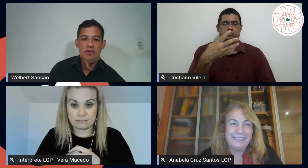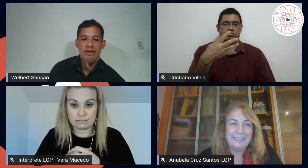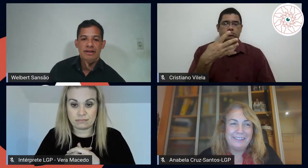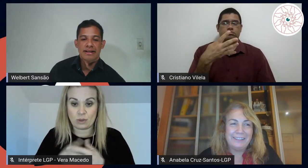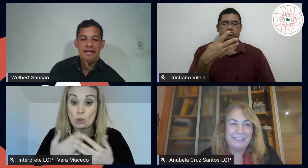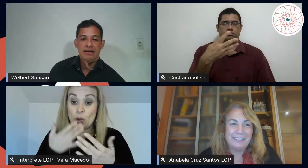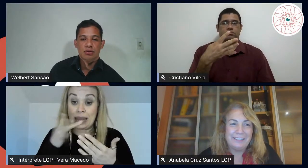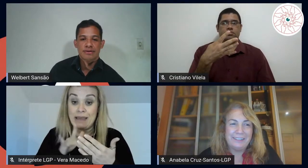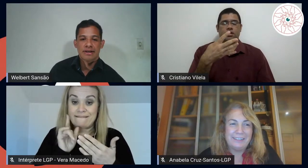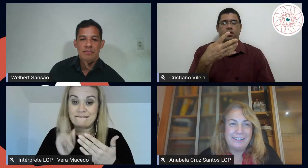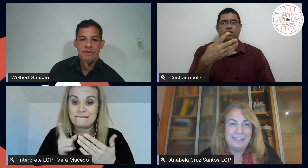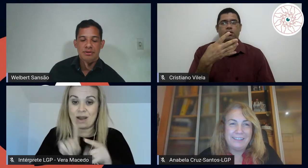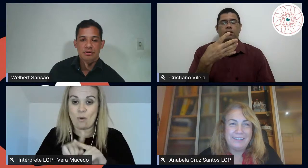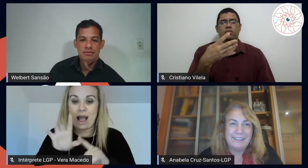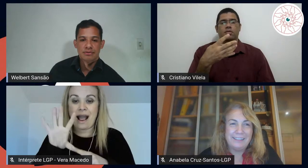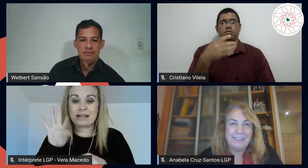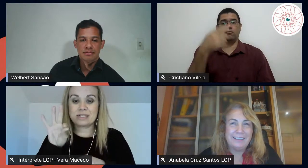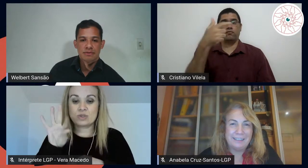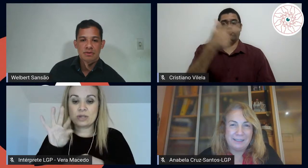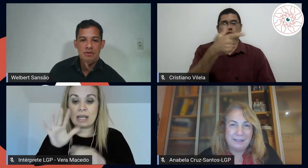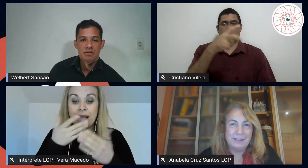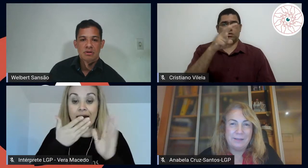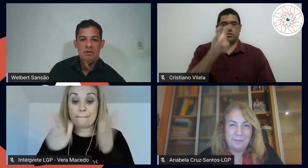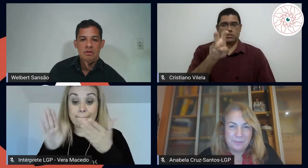Esse livro ele tem 14